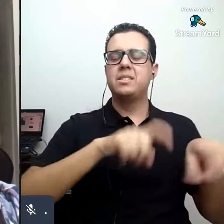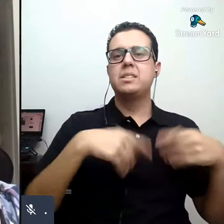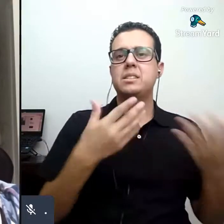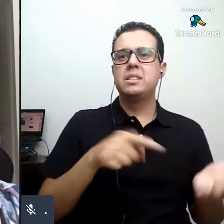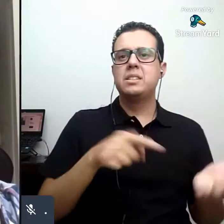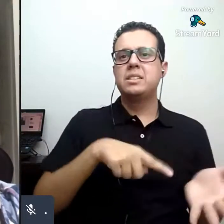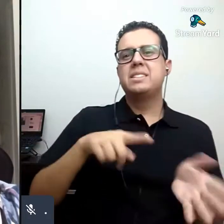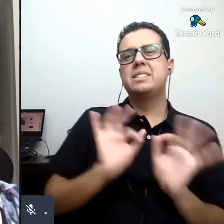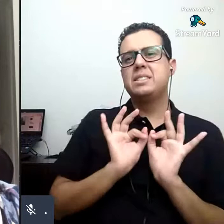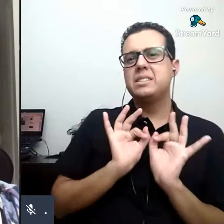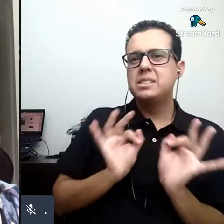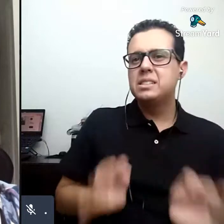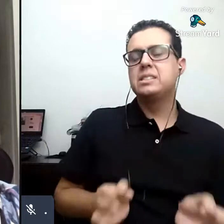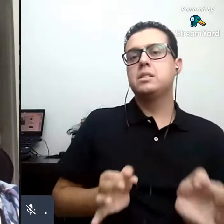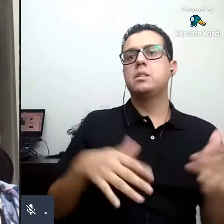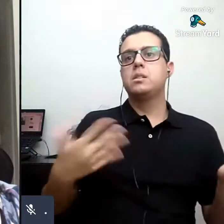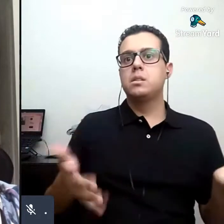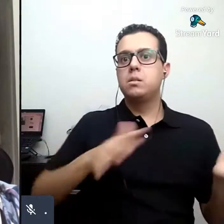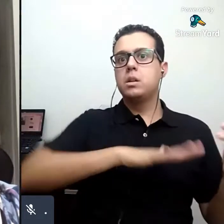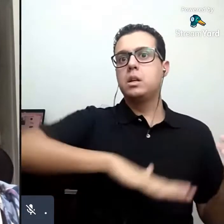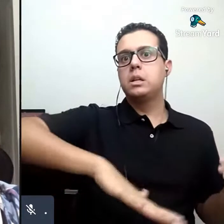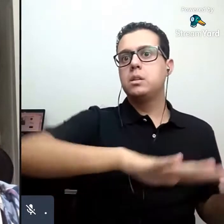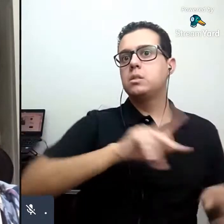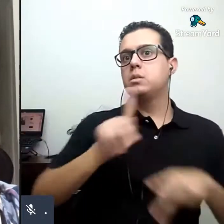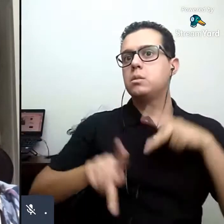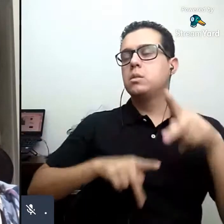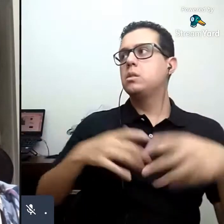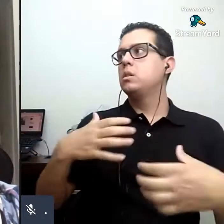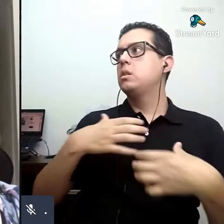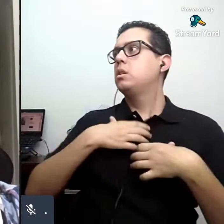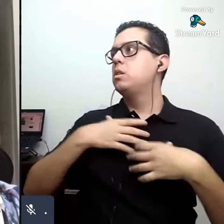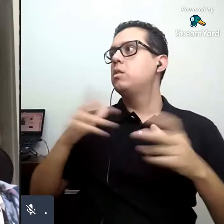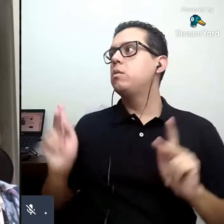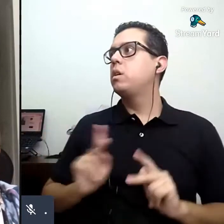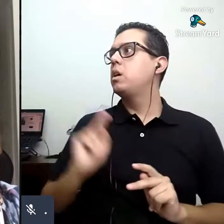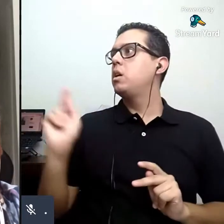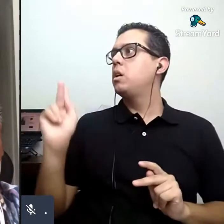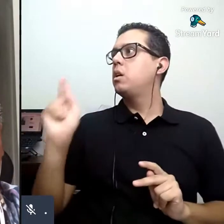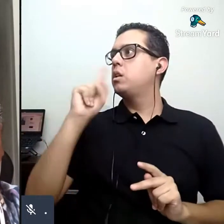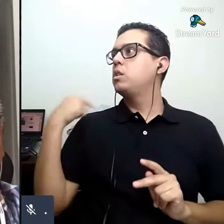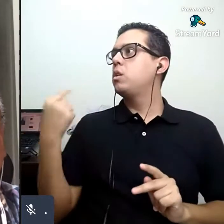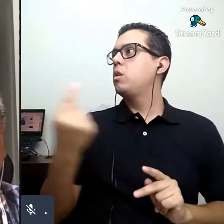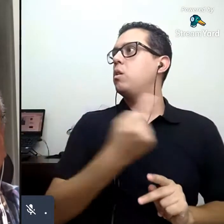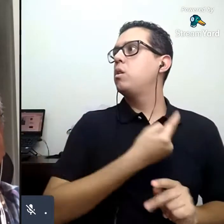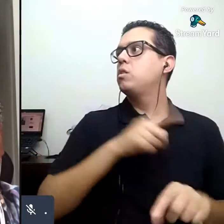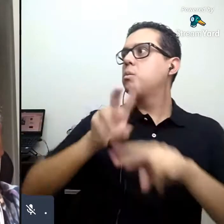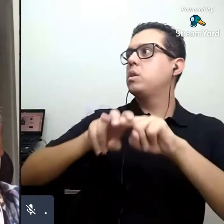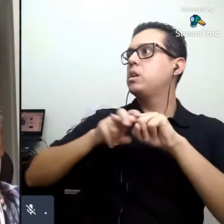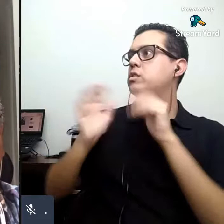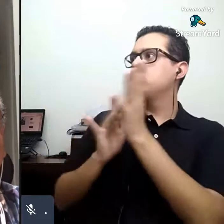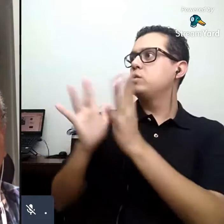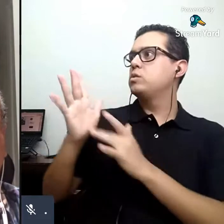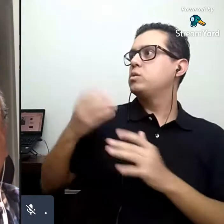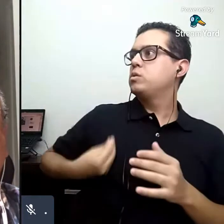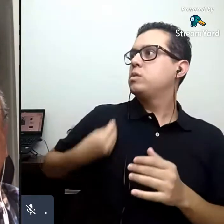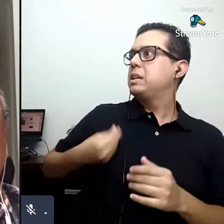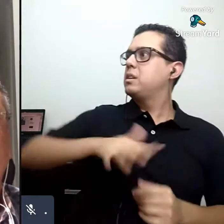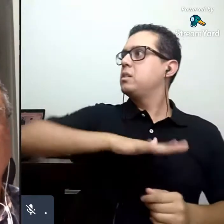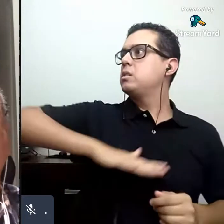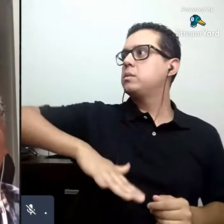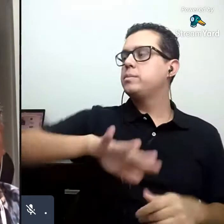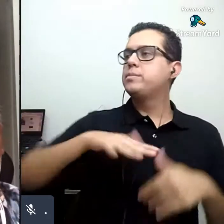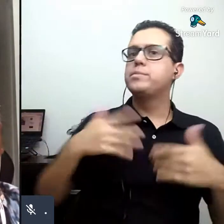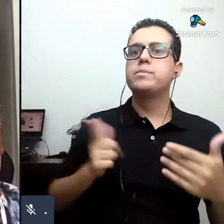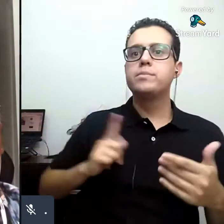sentiram? Valorizados. Então, eles têm um grande